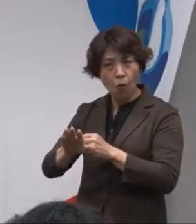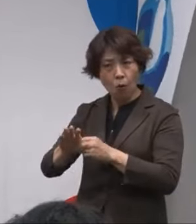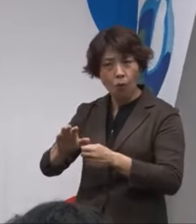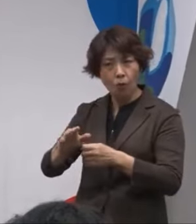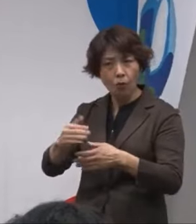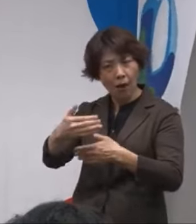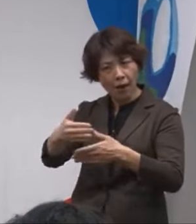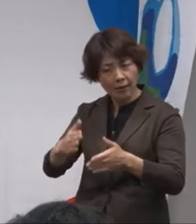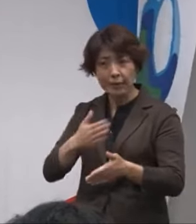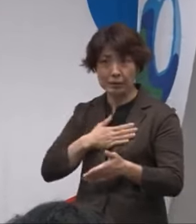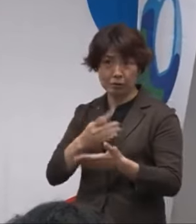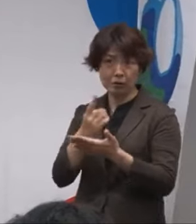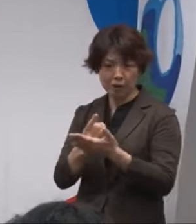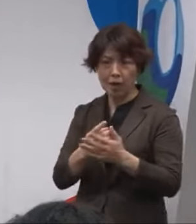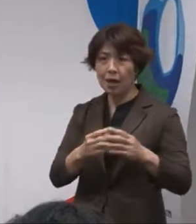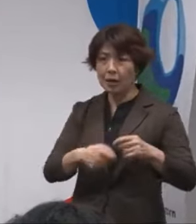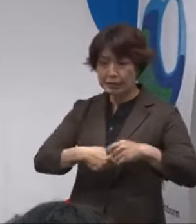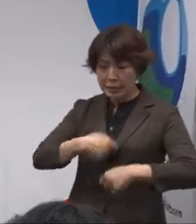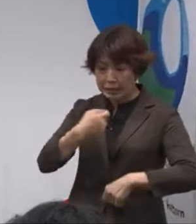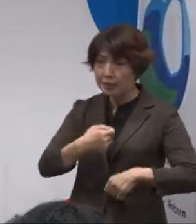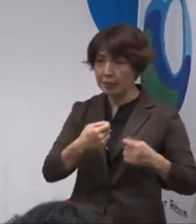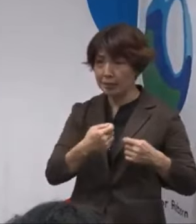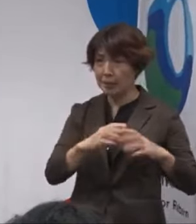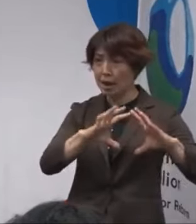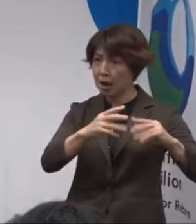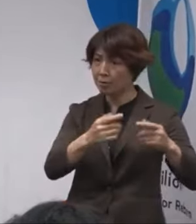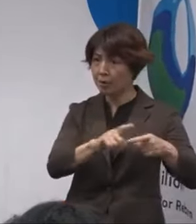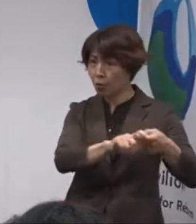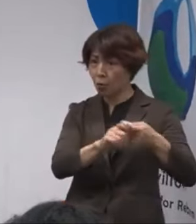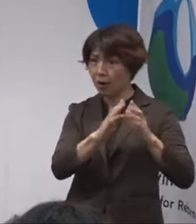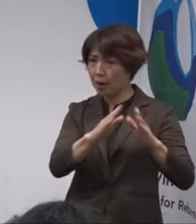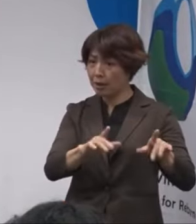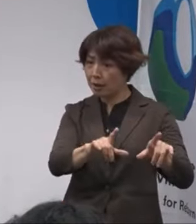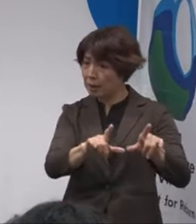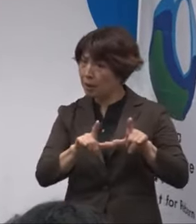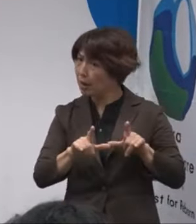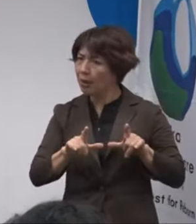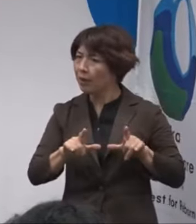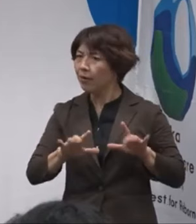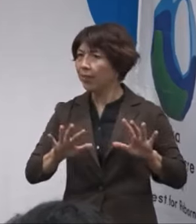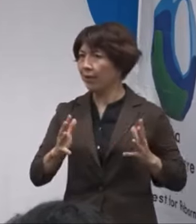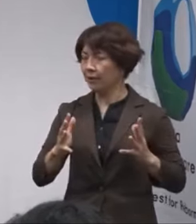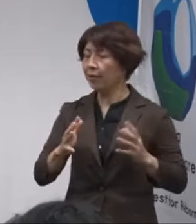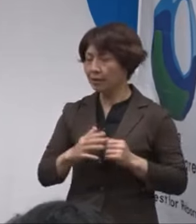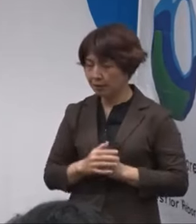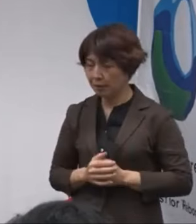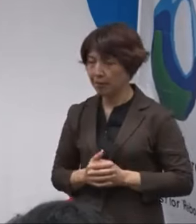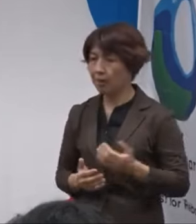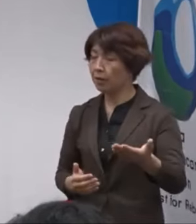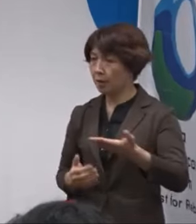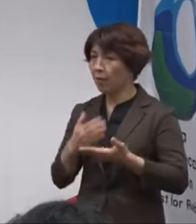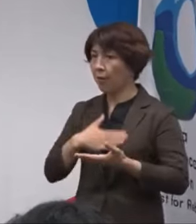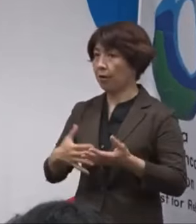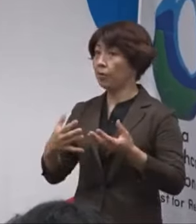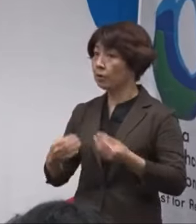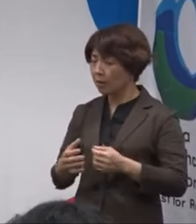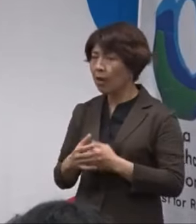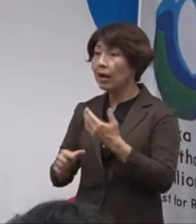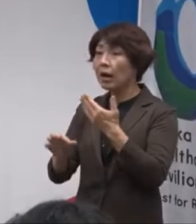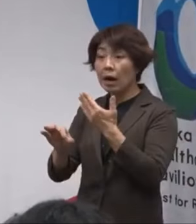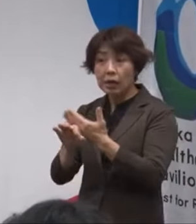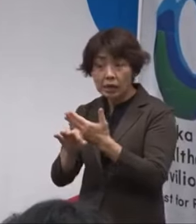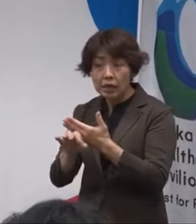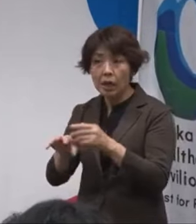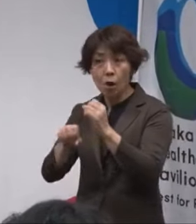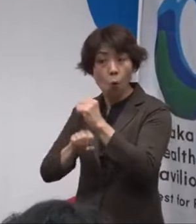に博覧会協会から報告を受けていないというのが現状です。 わかりました。仮にその報道が正